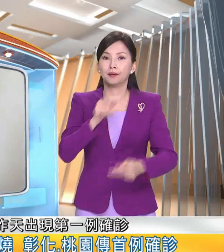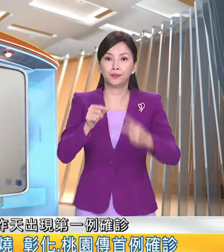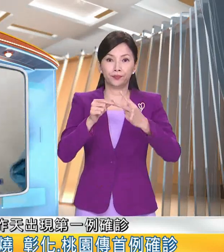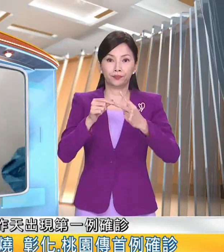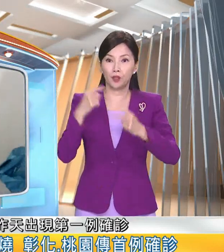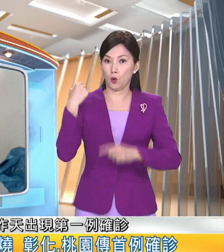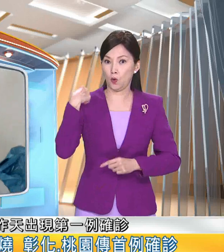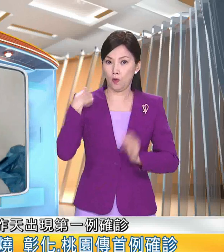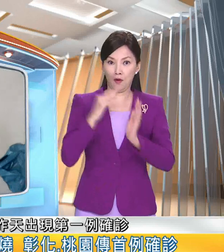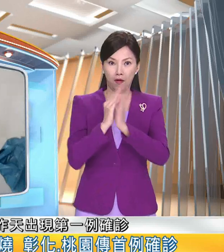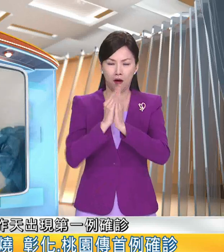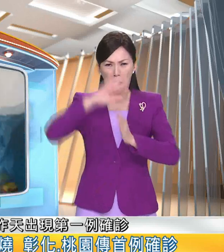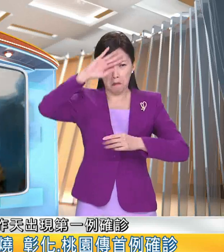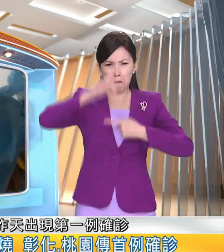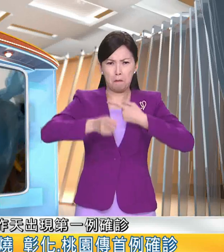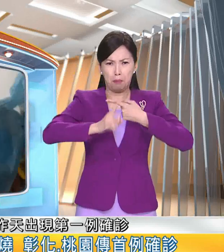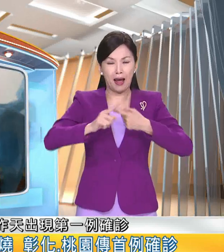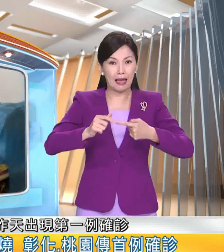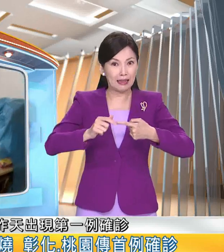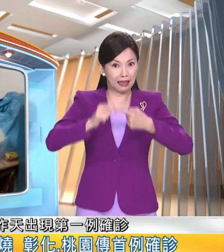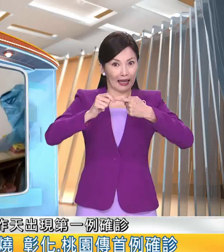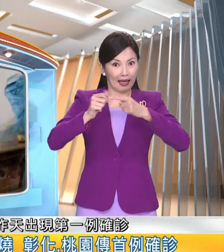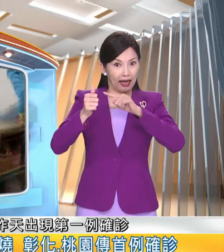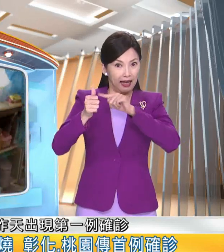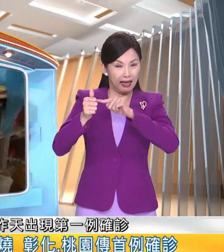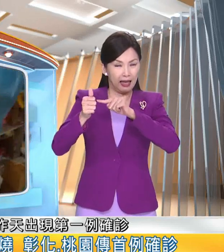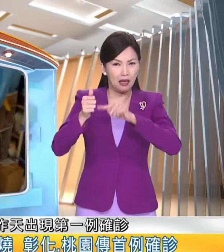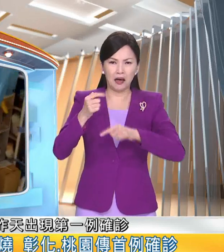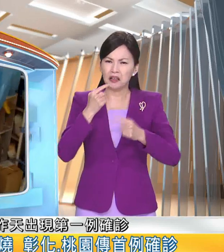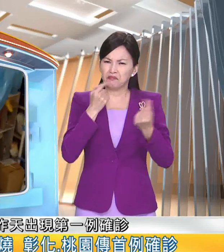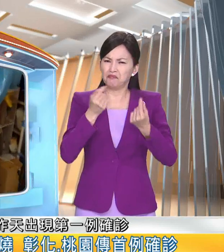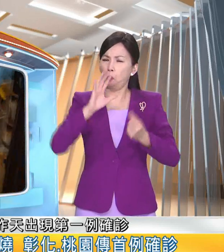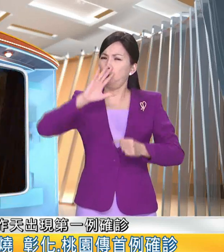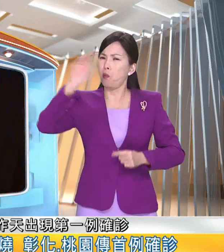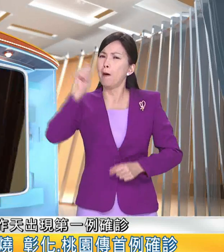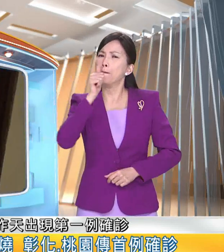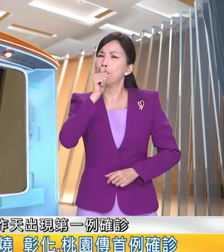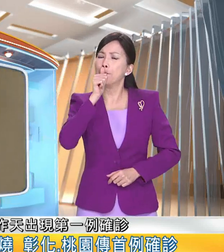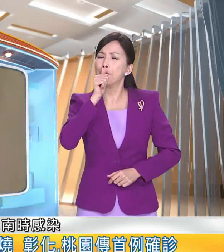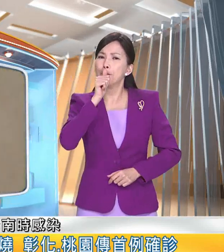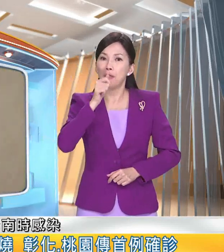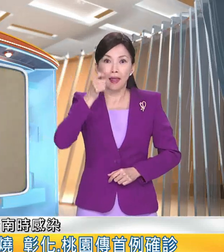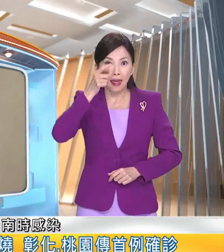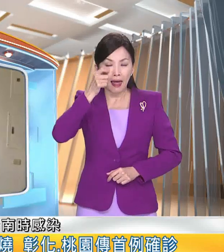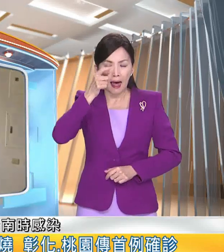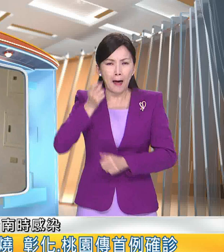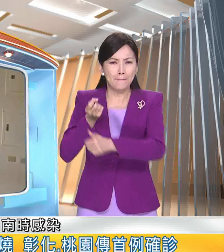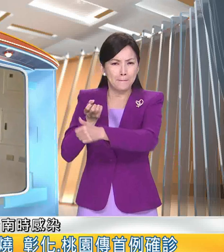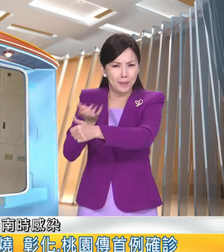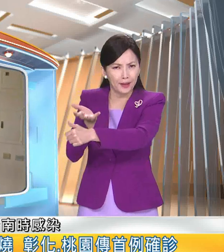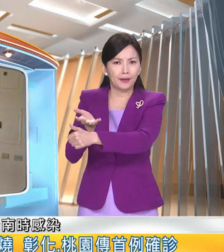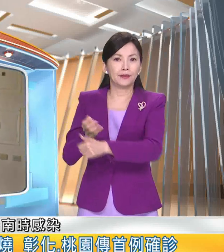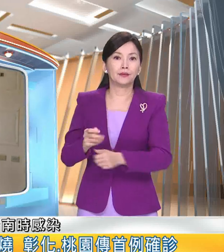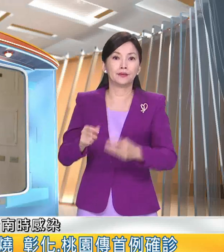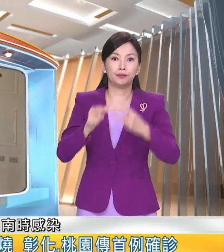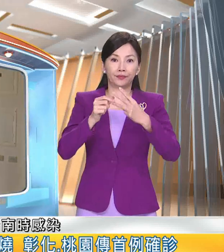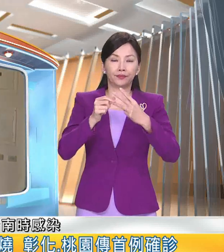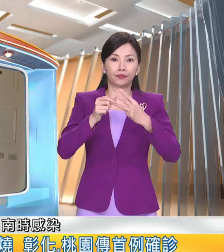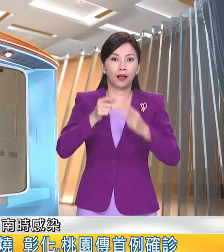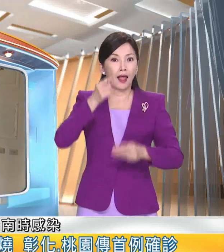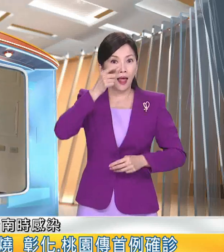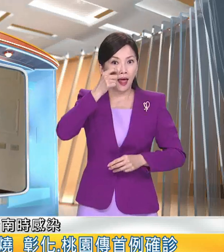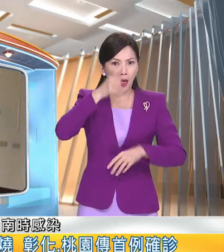而至于桃园，也在昨天出现了第一例的确诊，疑似是返乡到台南时感